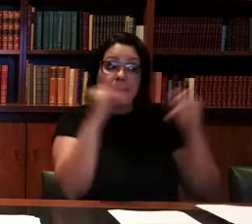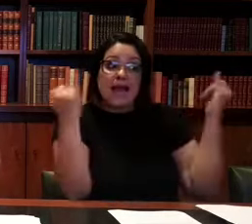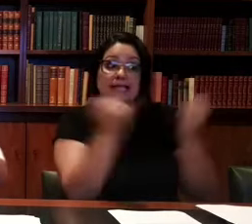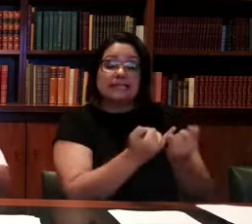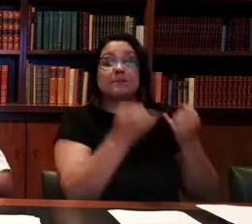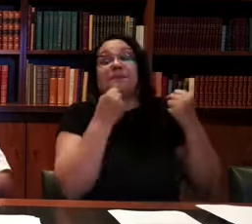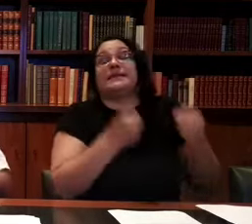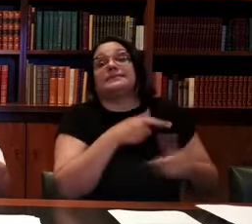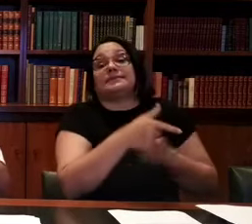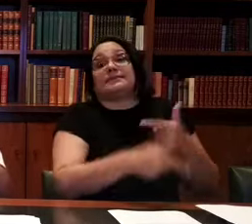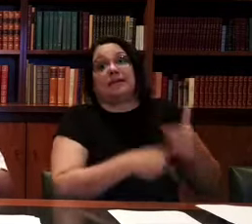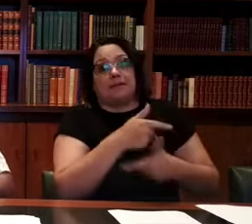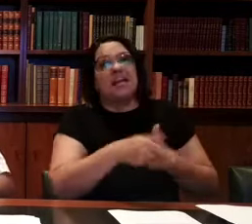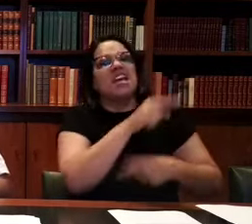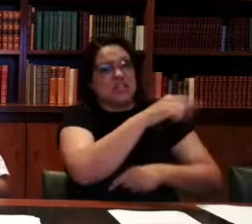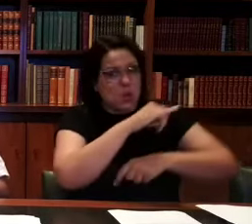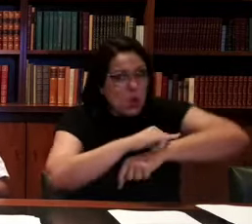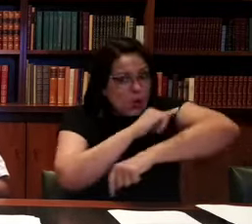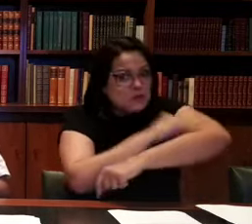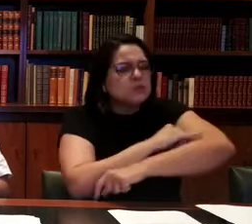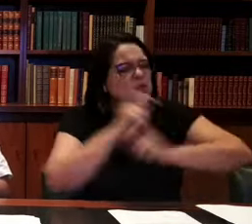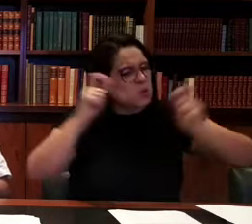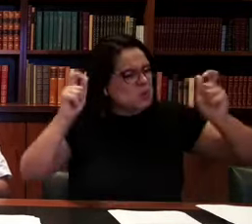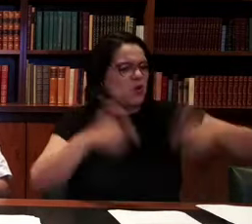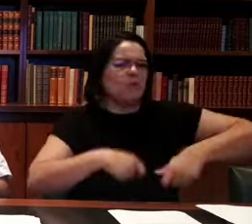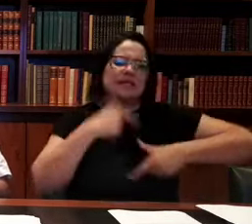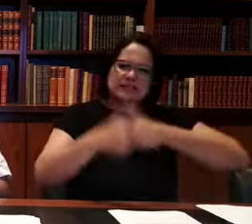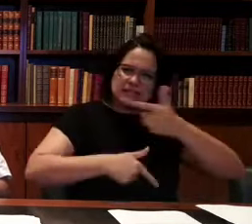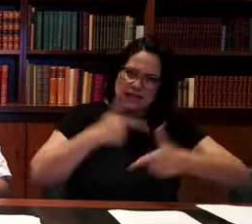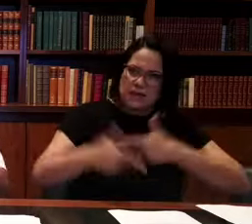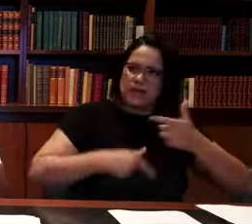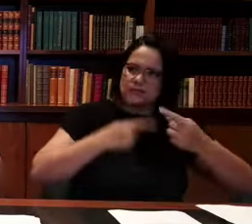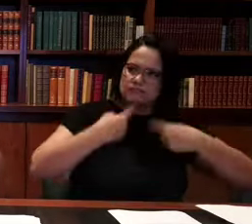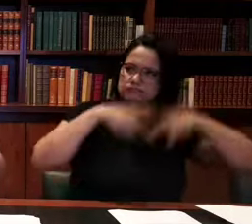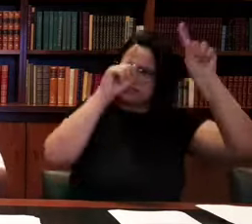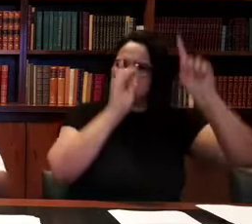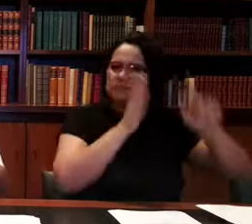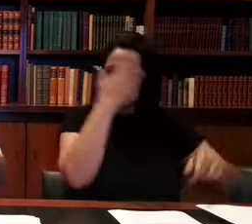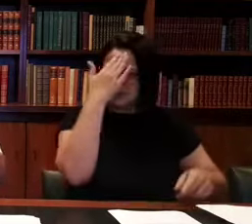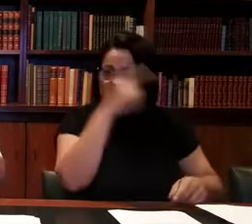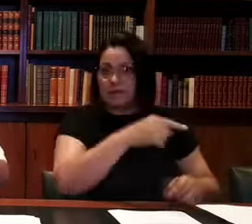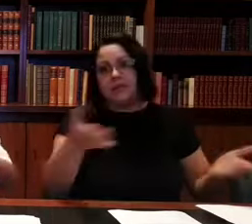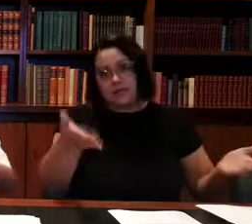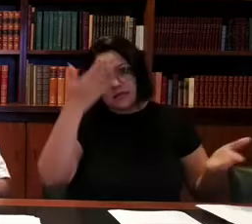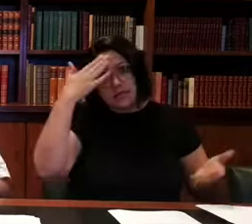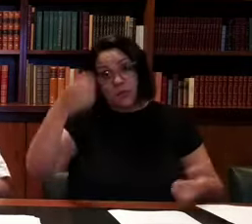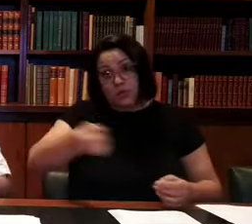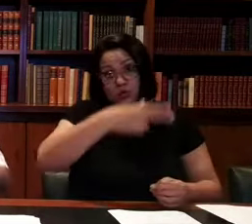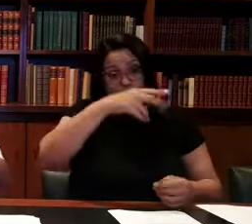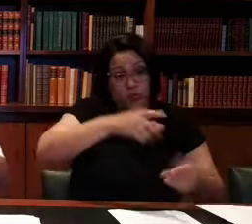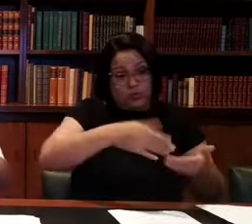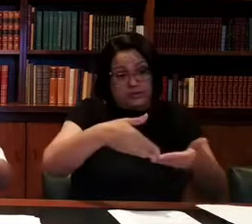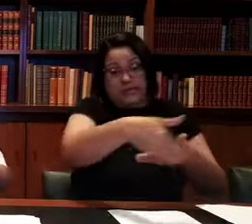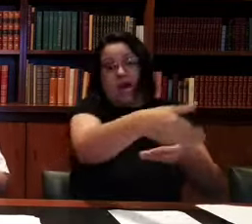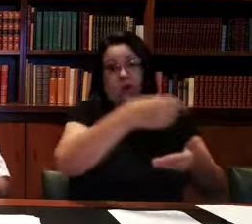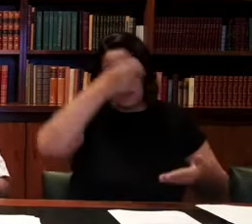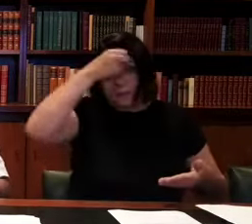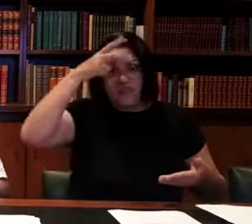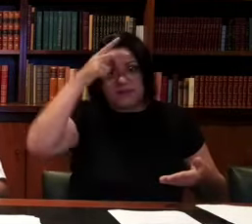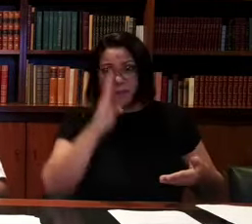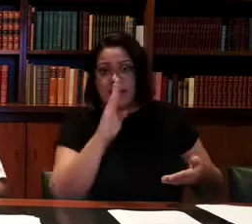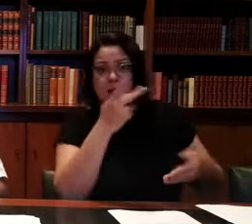mas tem que esse gordinho tem competência para desbloquear a prefeitura sabemos atual prefeita muito bem Tá certo e quem